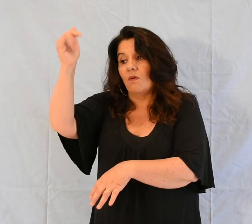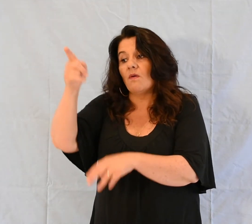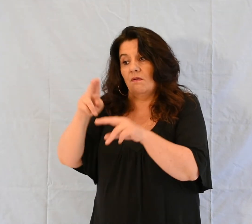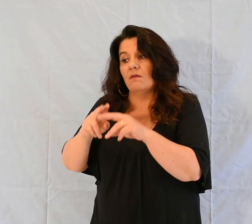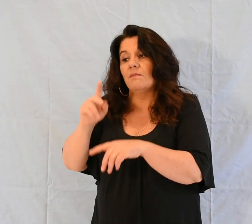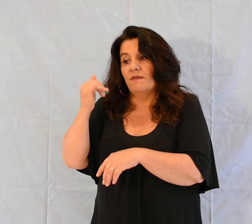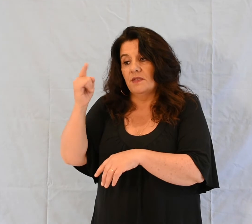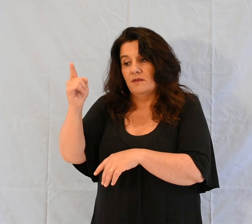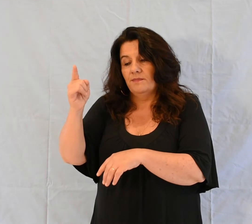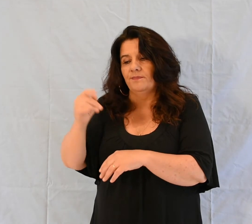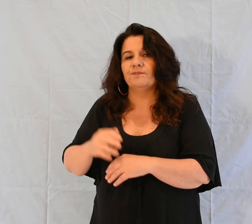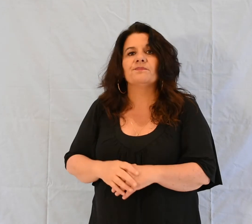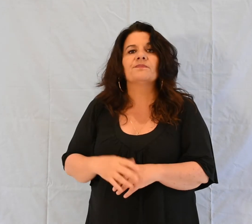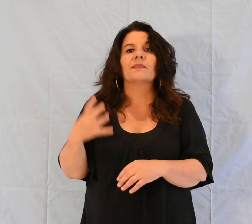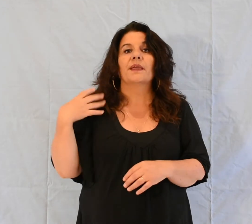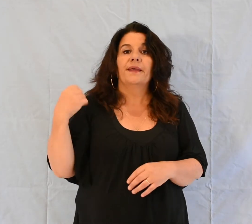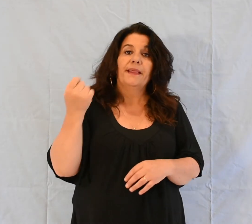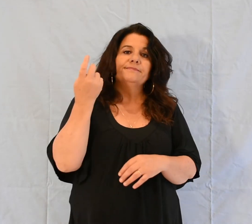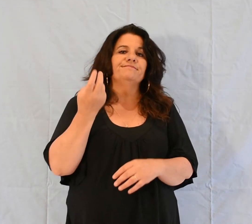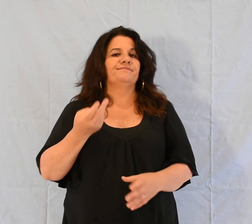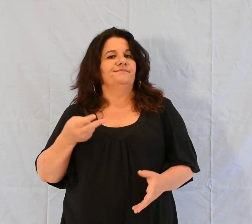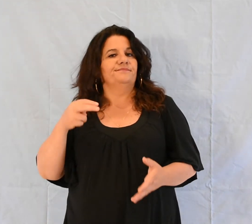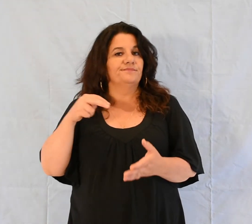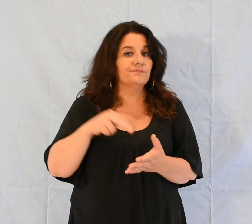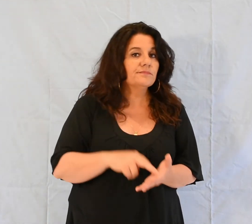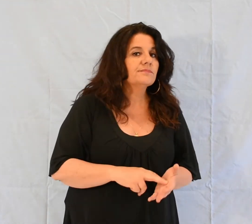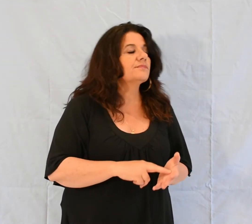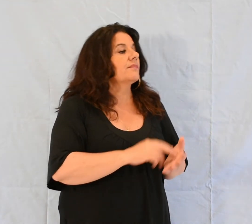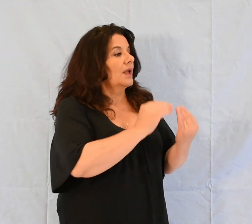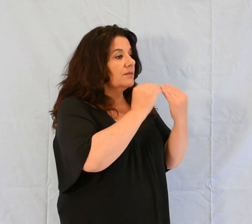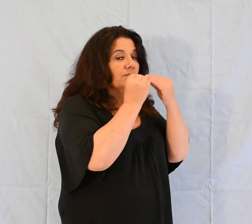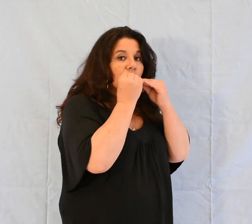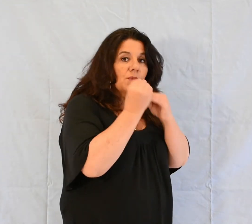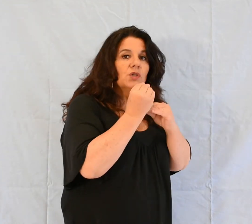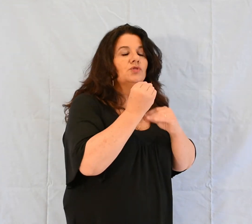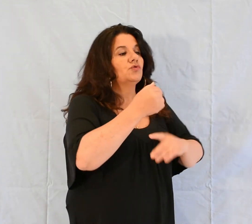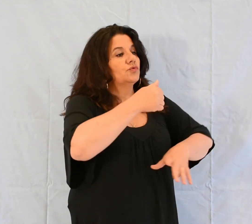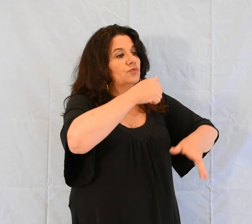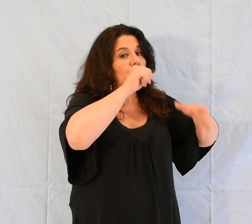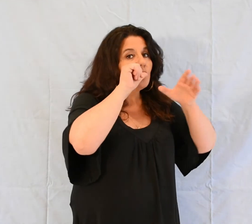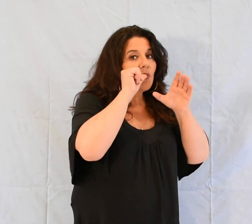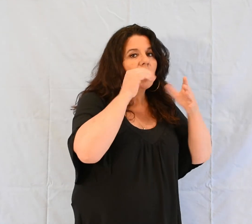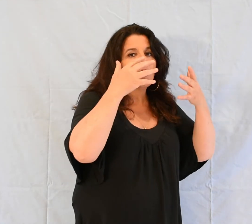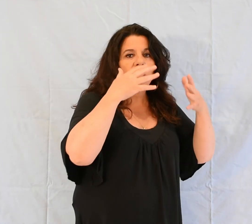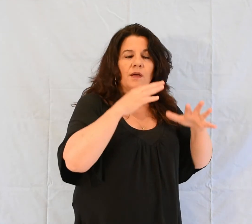Élie se leva, mangea et but, puis fortifié par cette